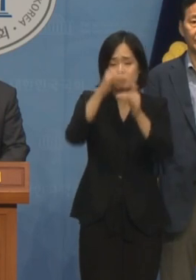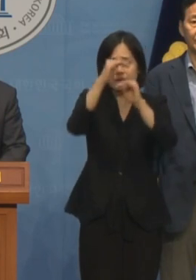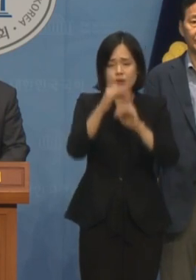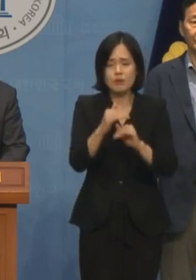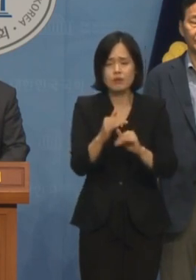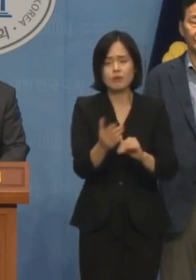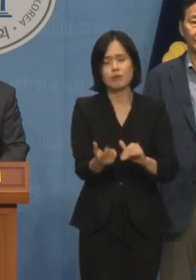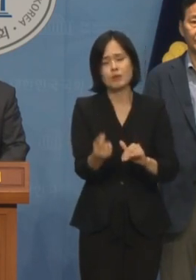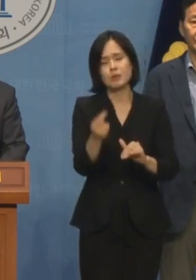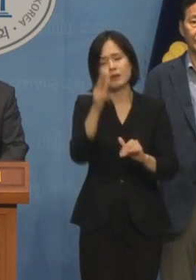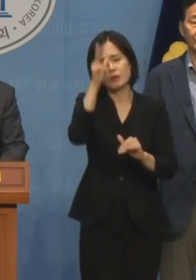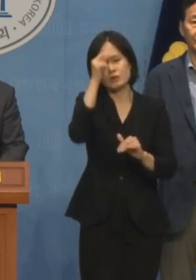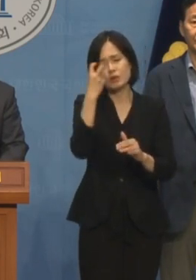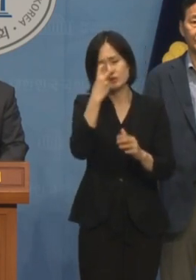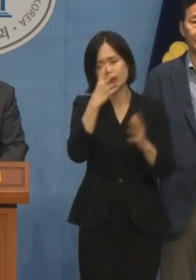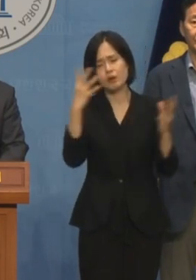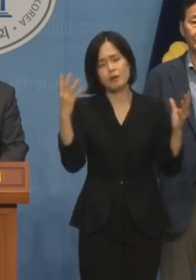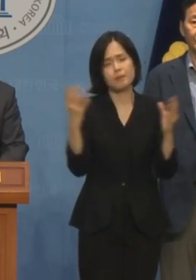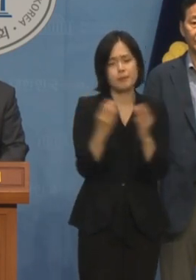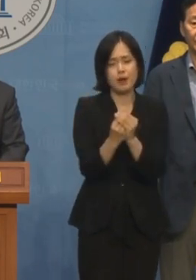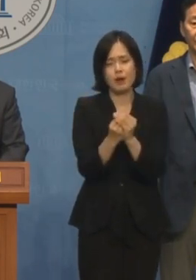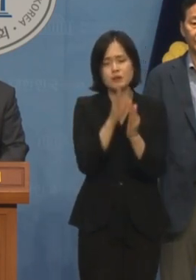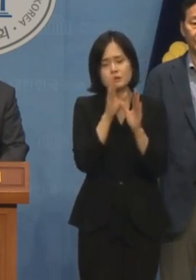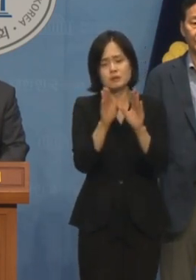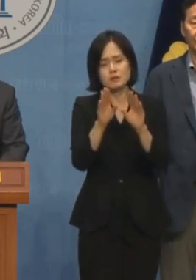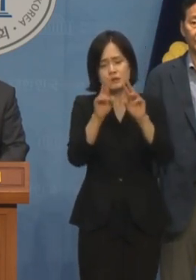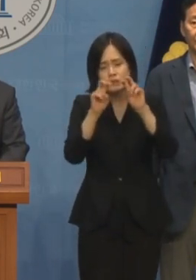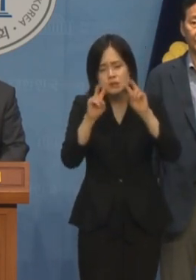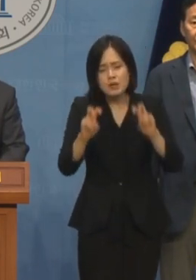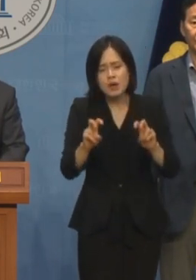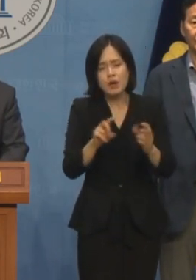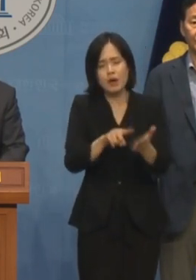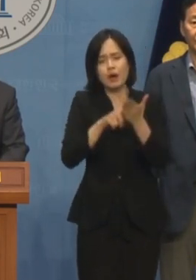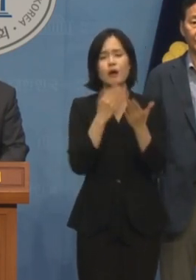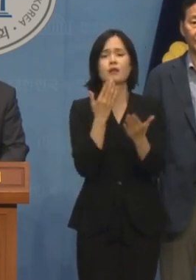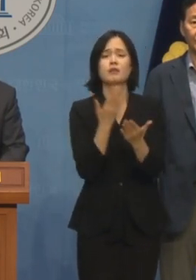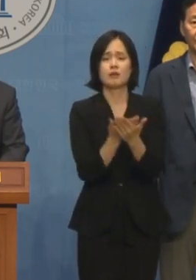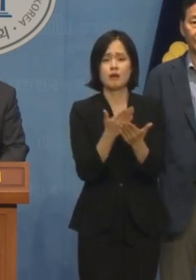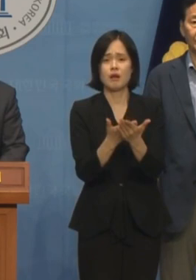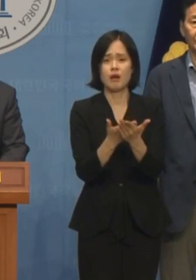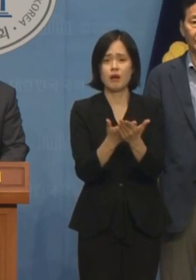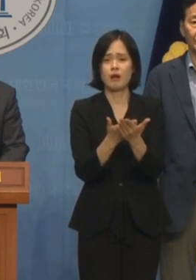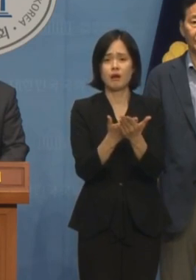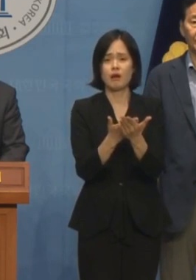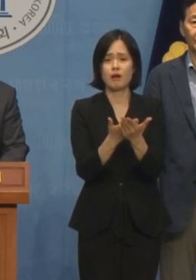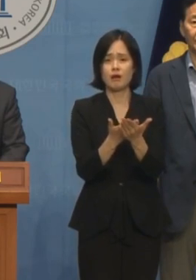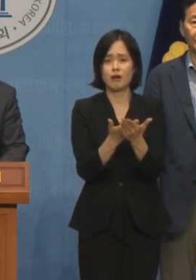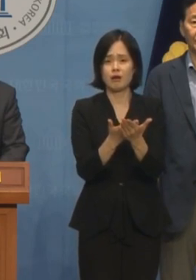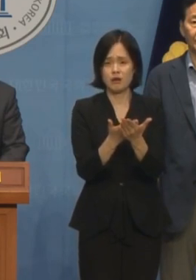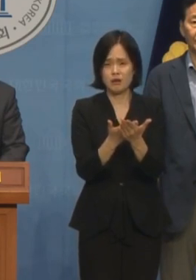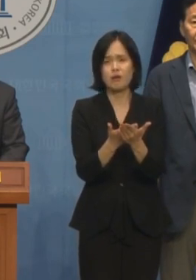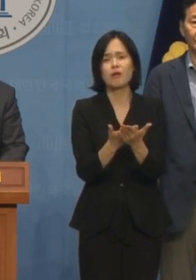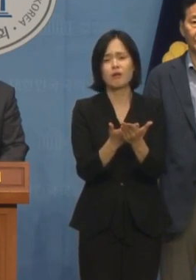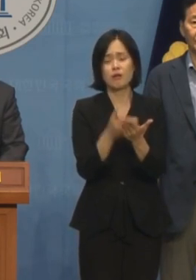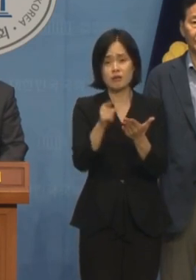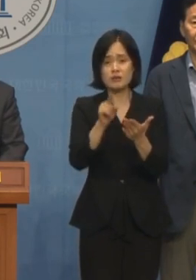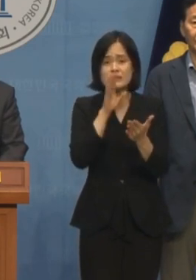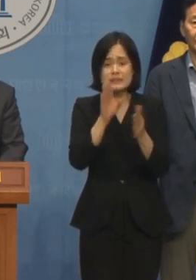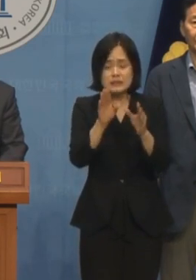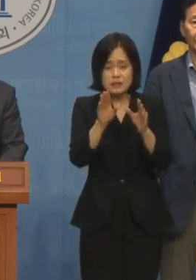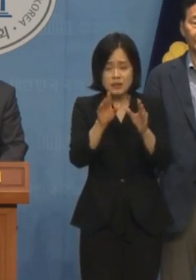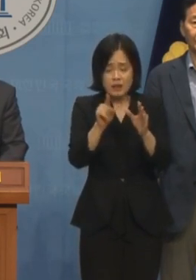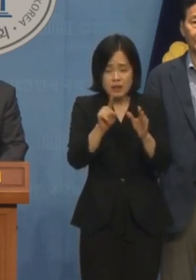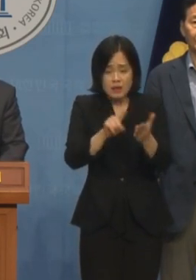수사가 종결되도록 간곡히 부탁드리며 그 진실이 밝혀져야 제가 살아갈 수 있다라고